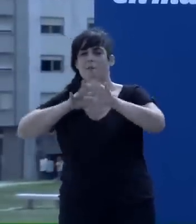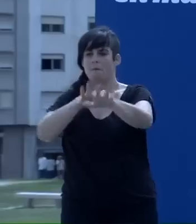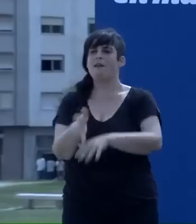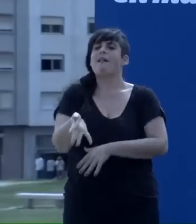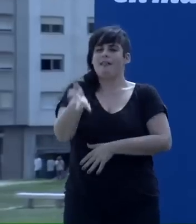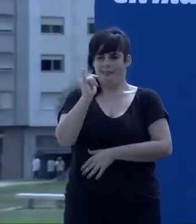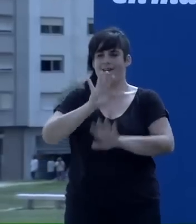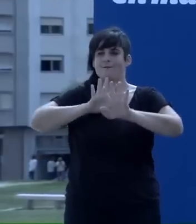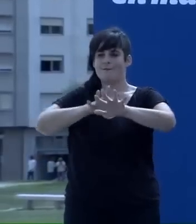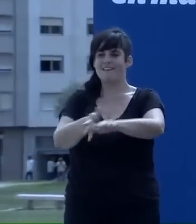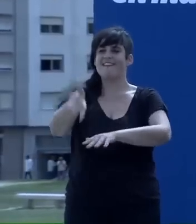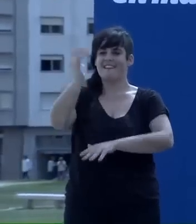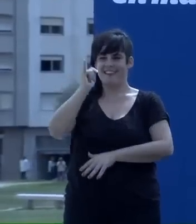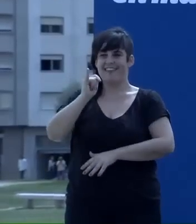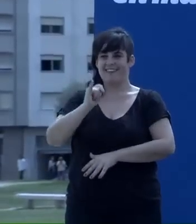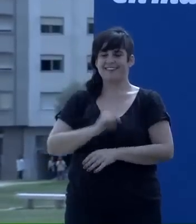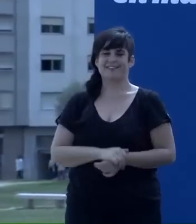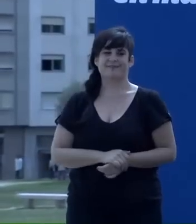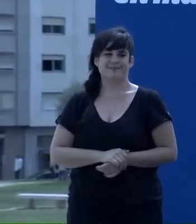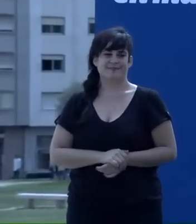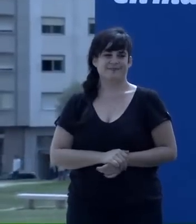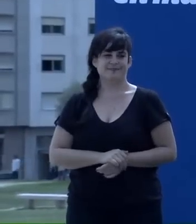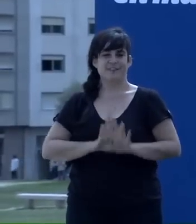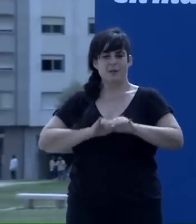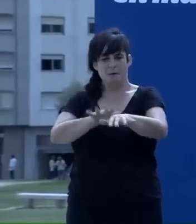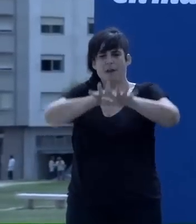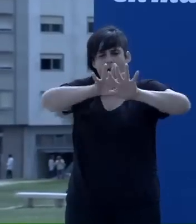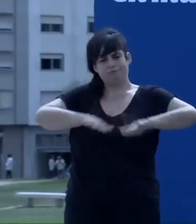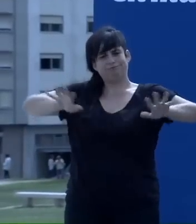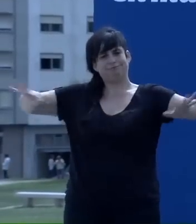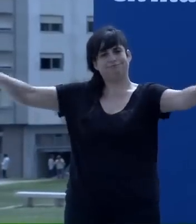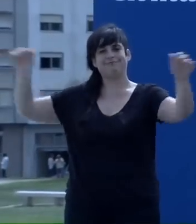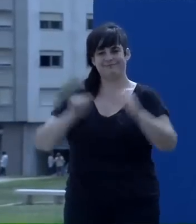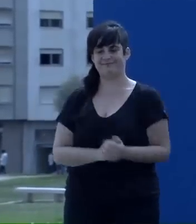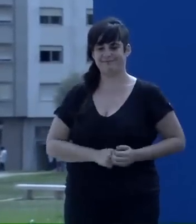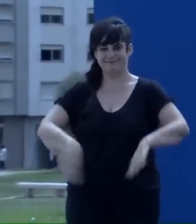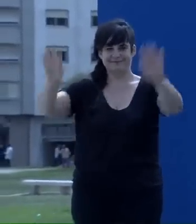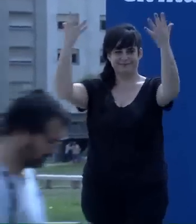hai marea, hai marea e medra, medra e medra.